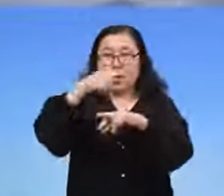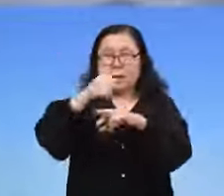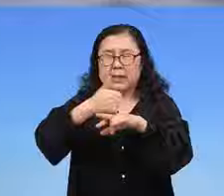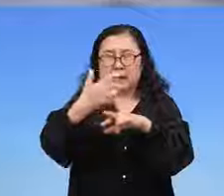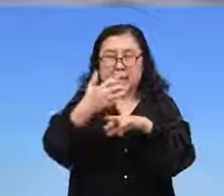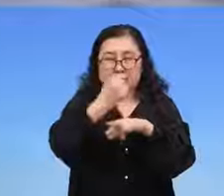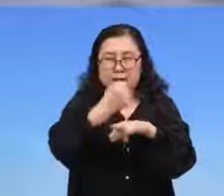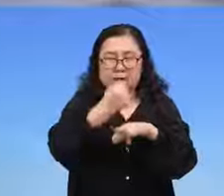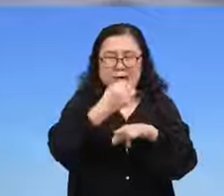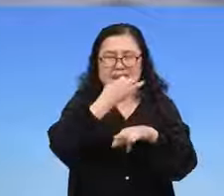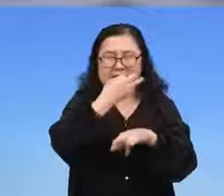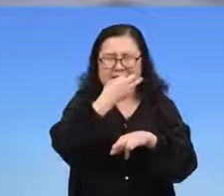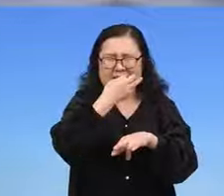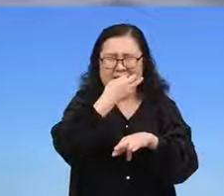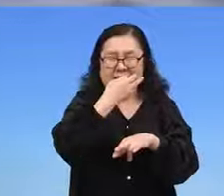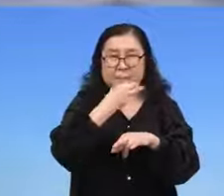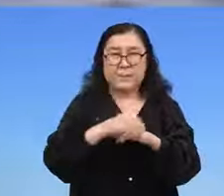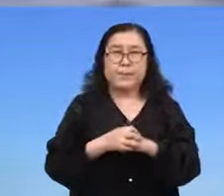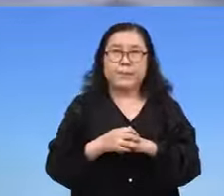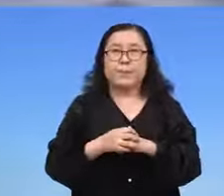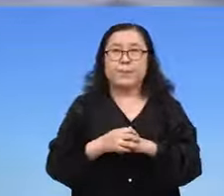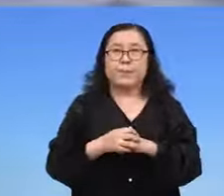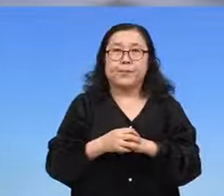그 아무것도 아닌 그 기독권 그거,